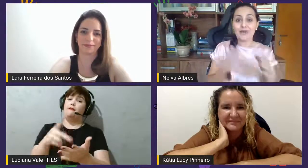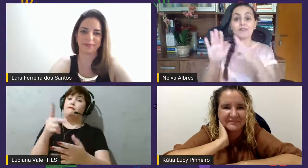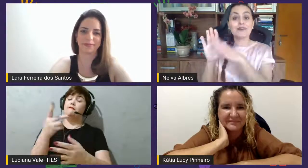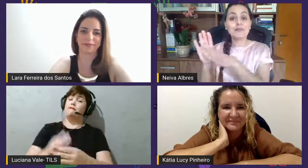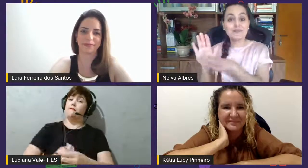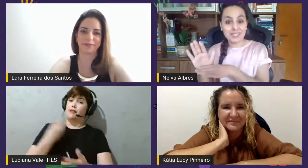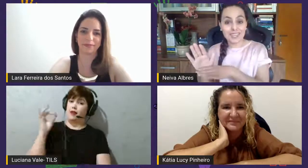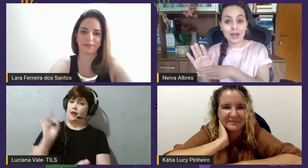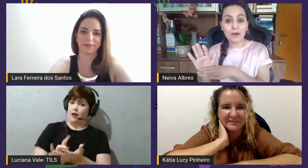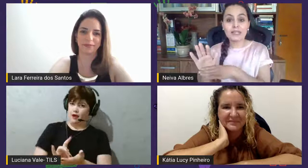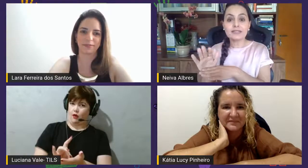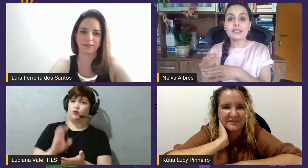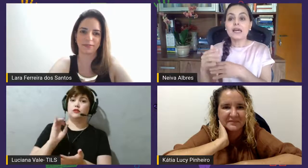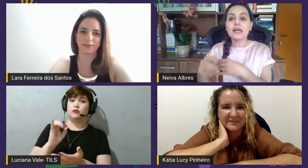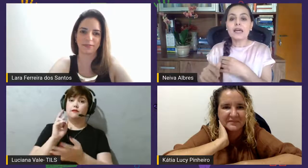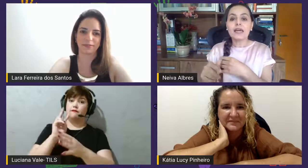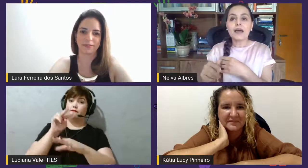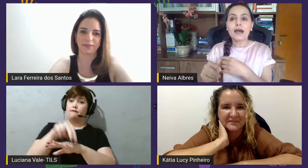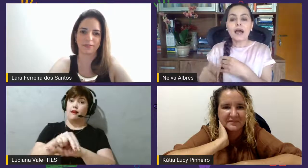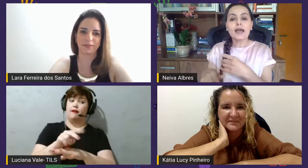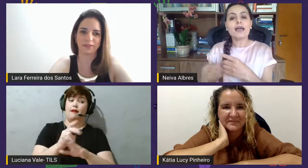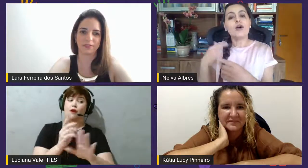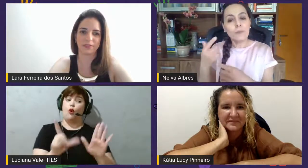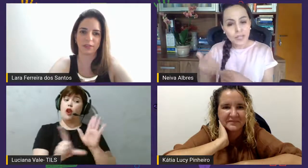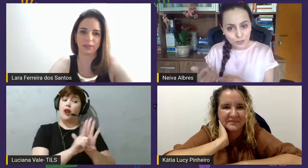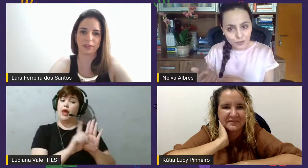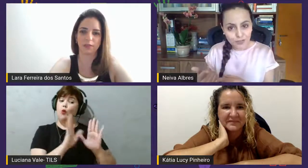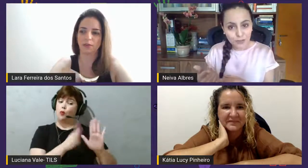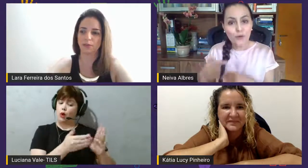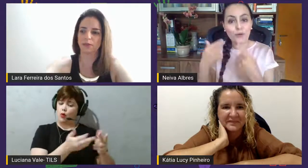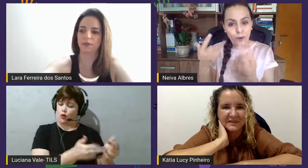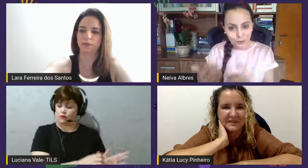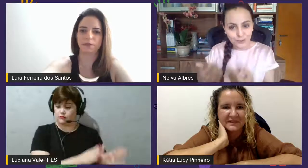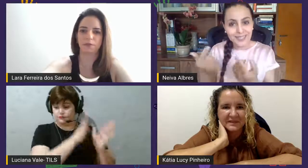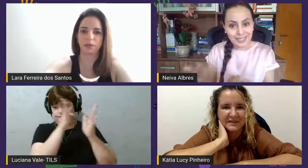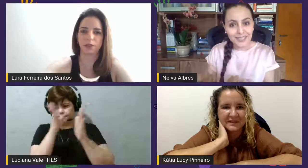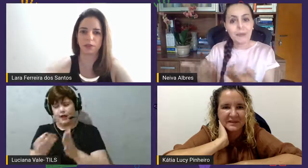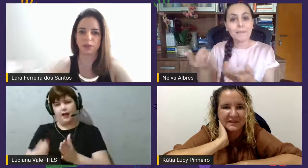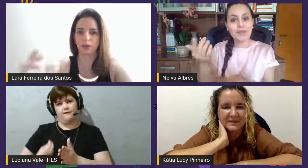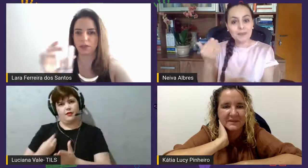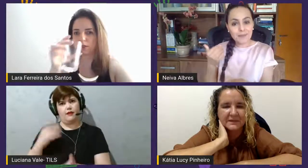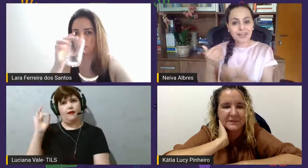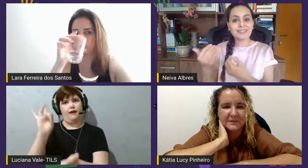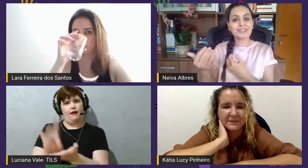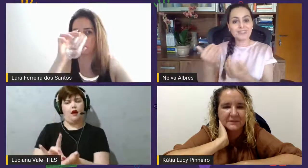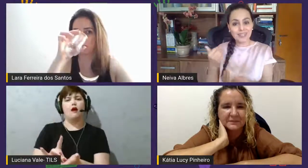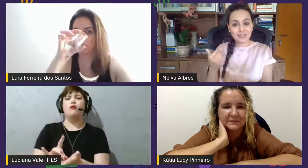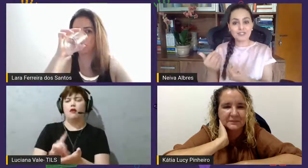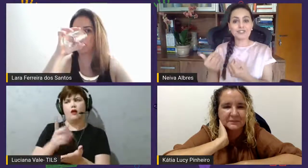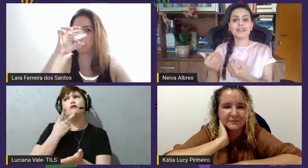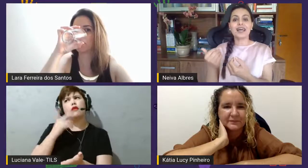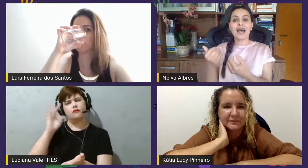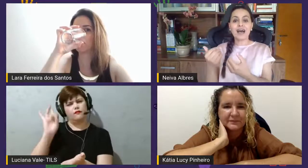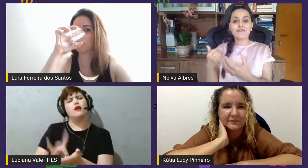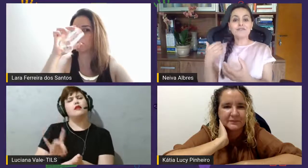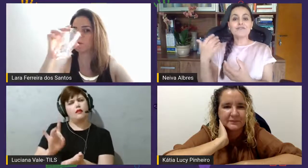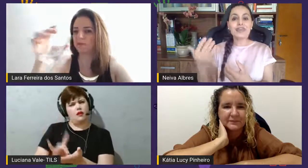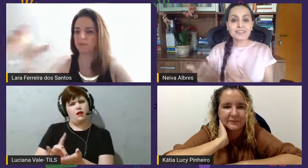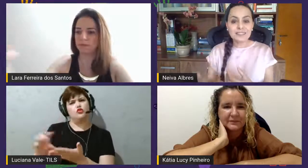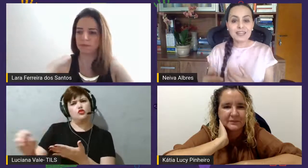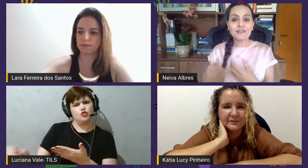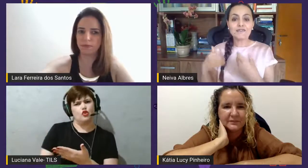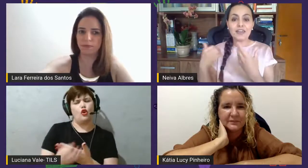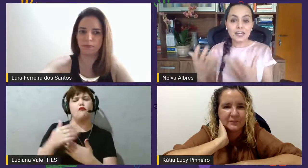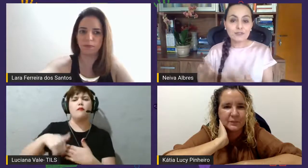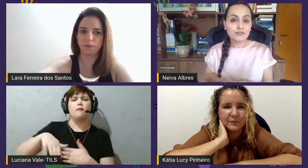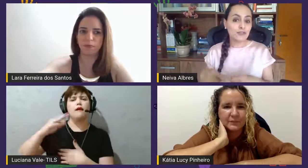ok. Quando a gente vai para a vida real, quer dizer, realmente concordo que é bem mais recente a